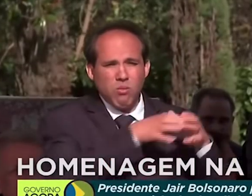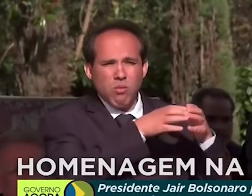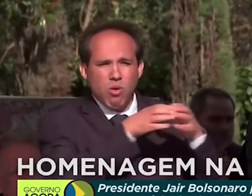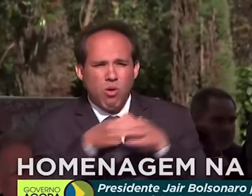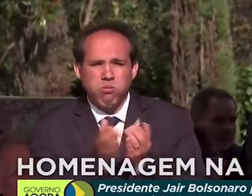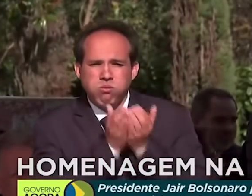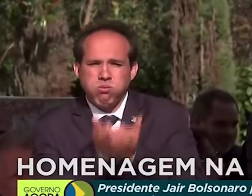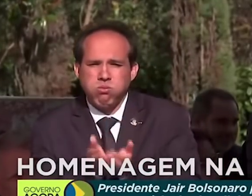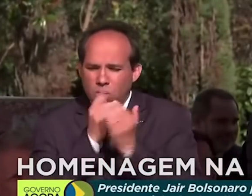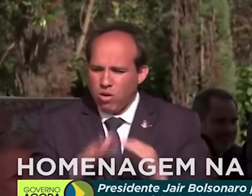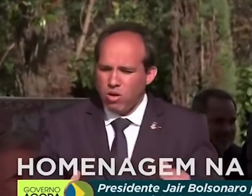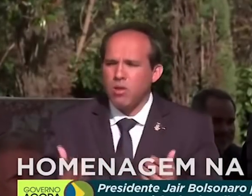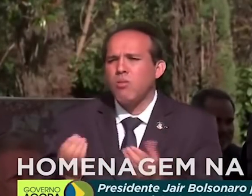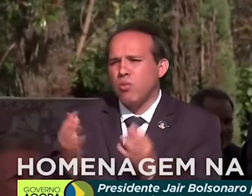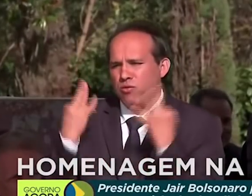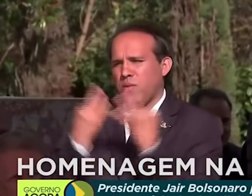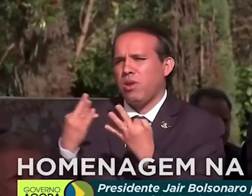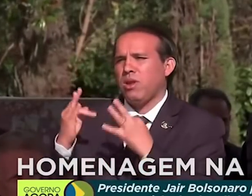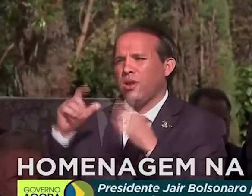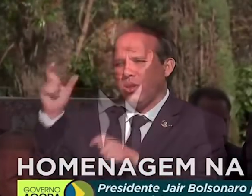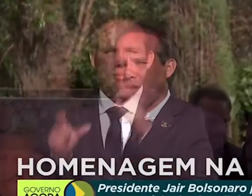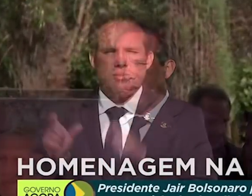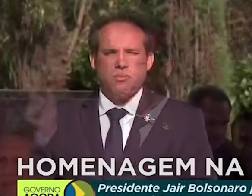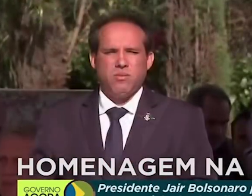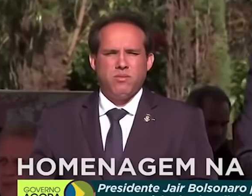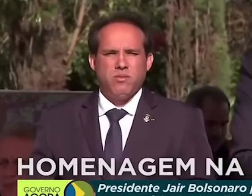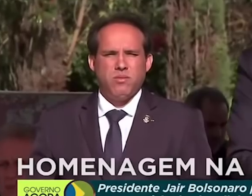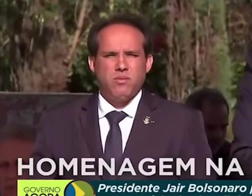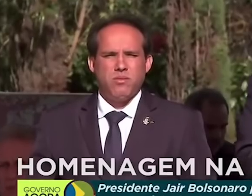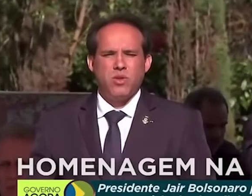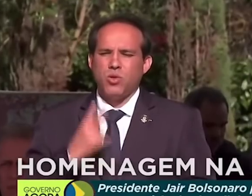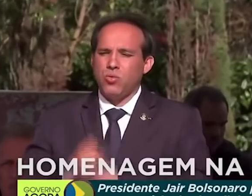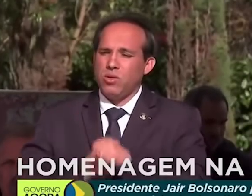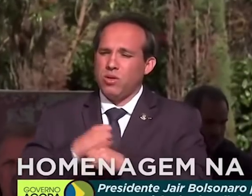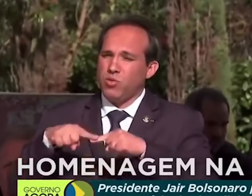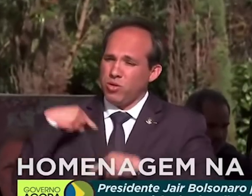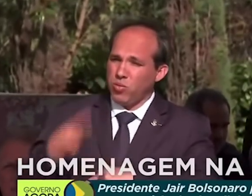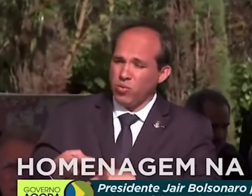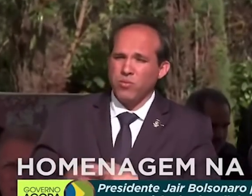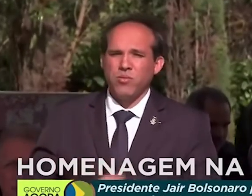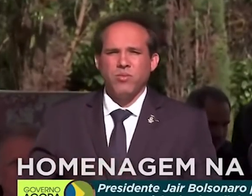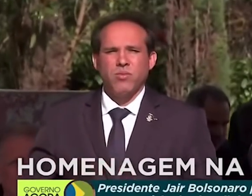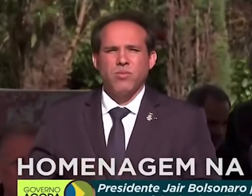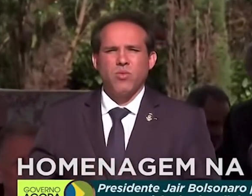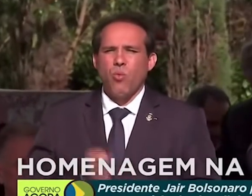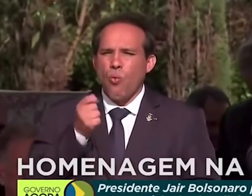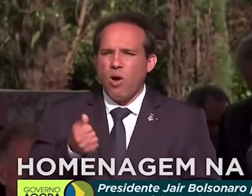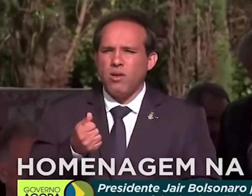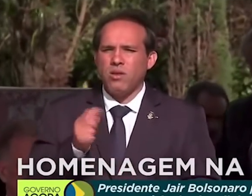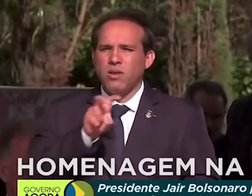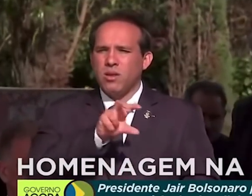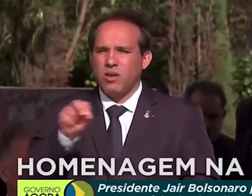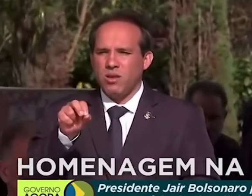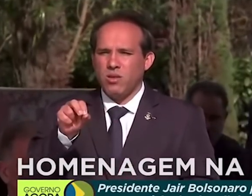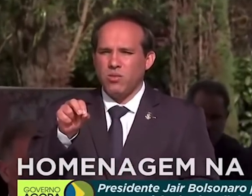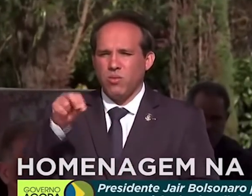muitos de origem italiana, e para cá vieram. Dois anos depois, quase 500